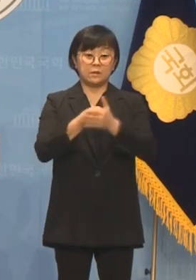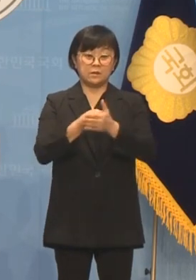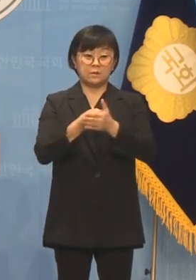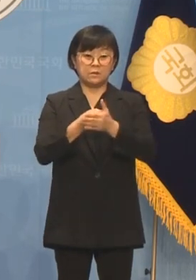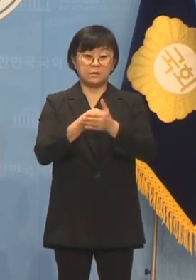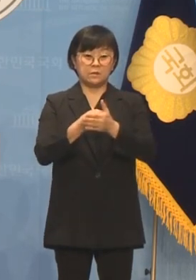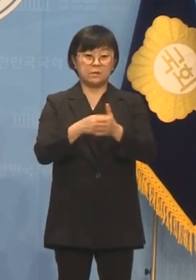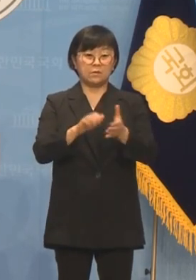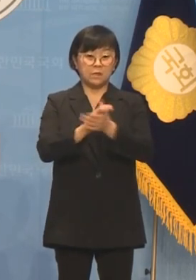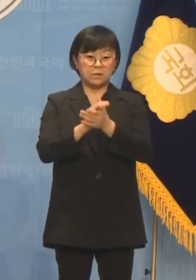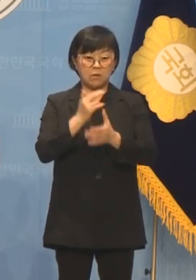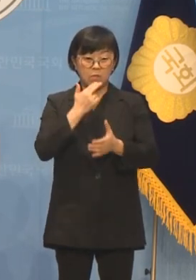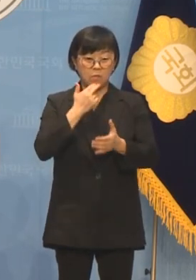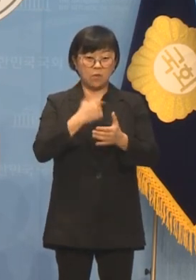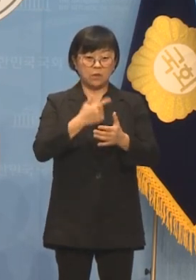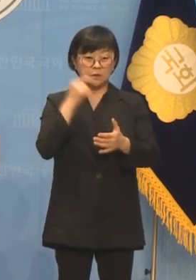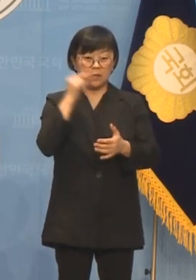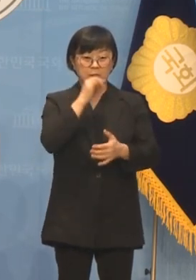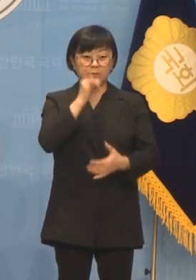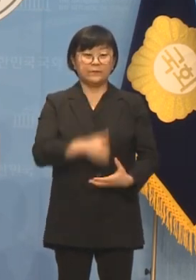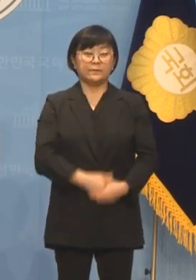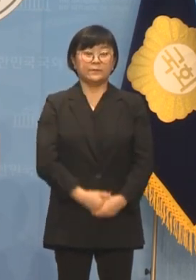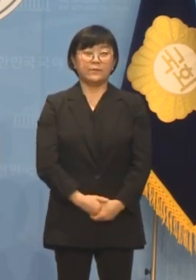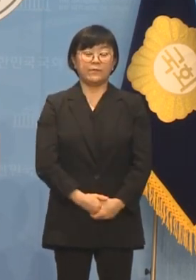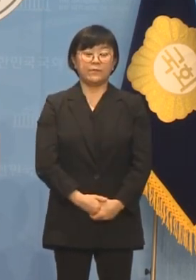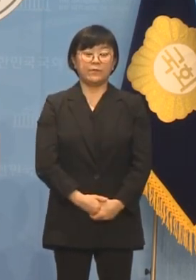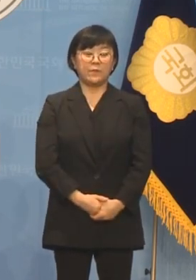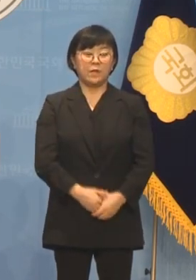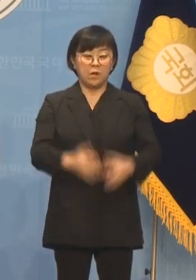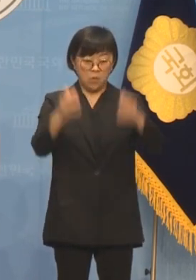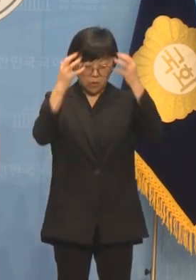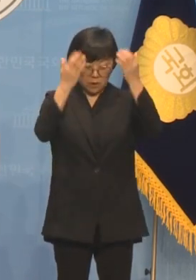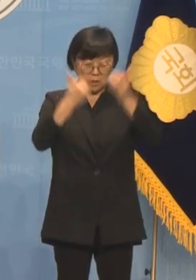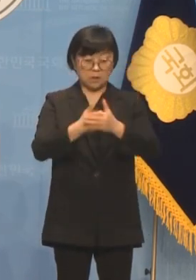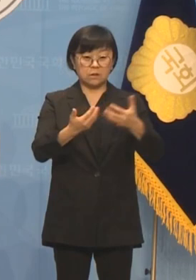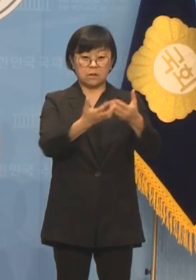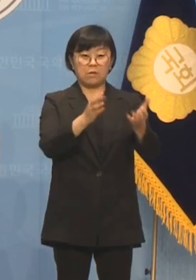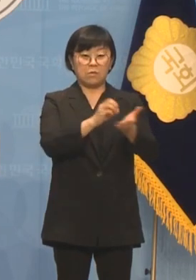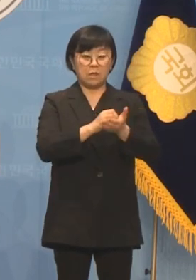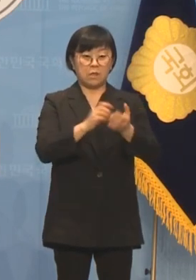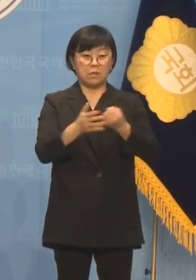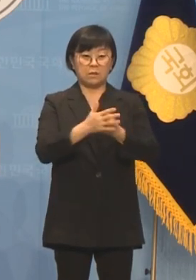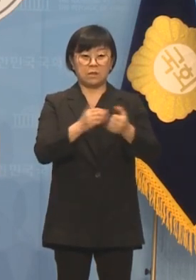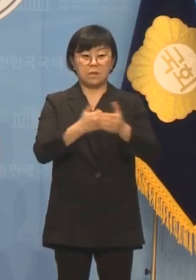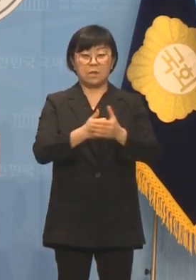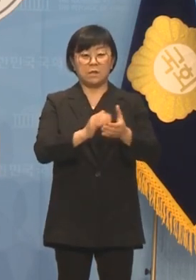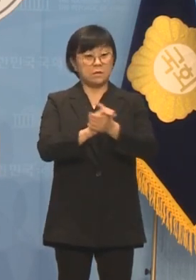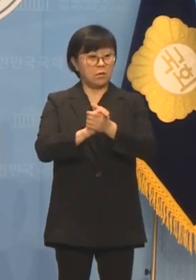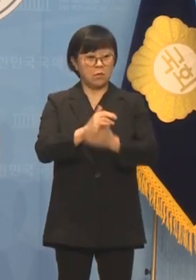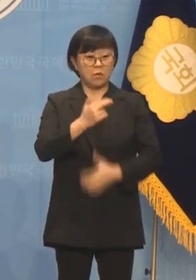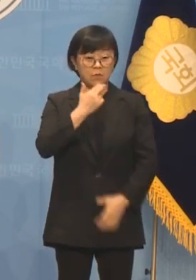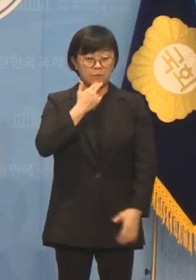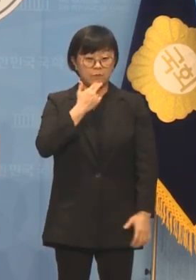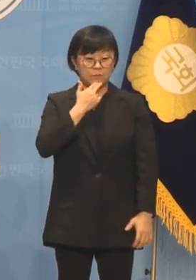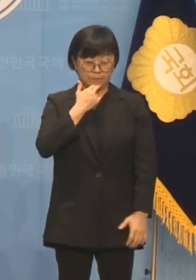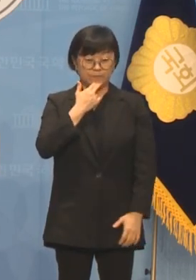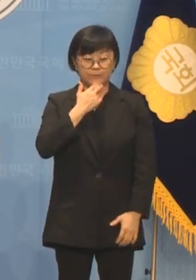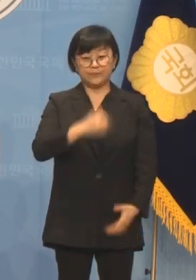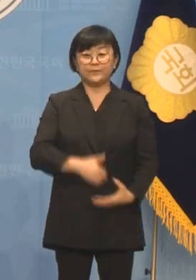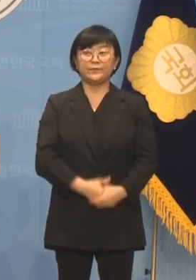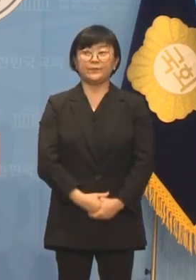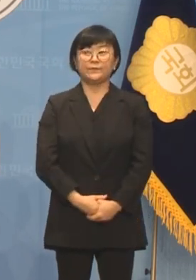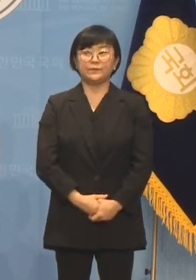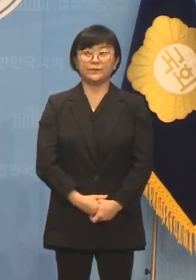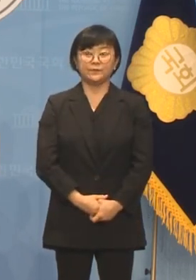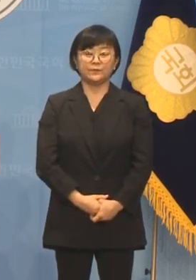인정머리 없고 잔인하기까지 합니다 생고생하는 당원에 대한 연민이라는 눈을 씻고 봐도 찾을 수